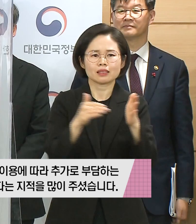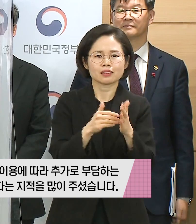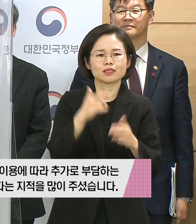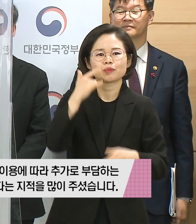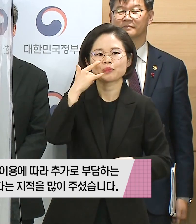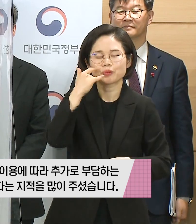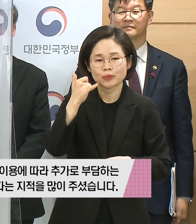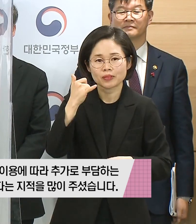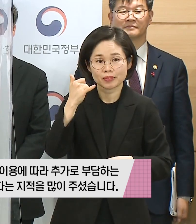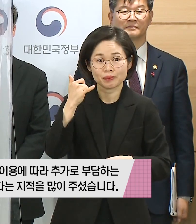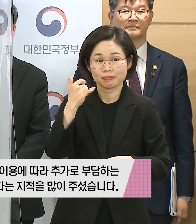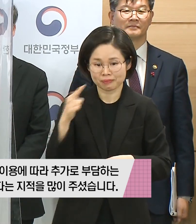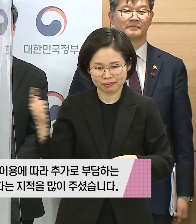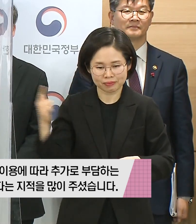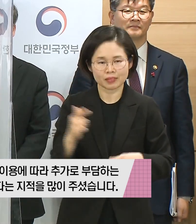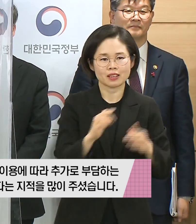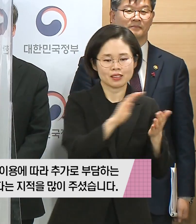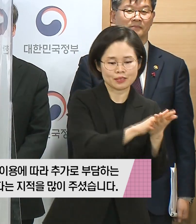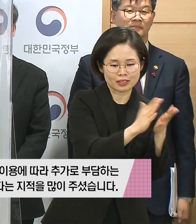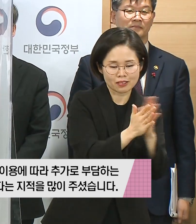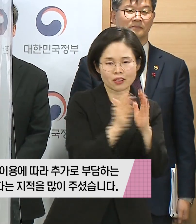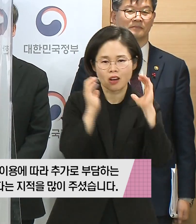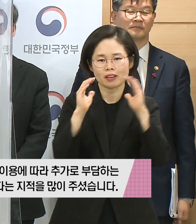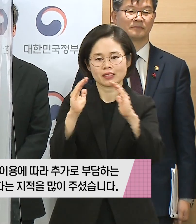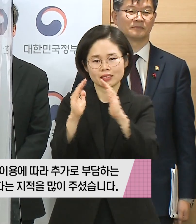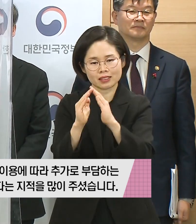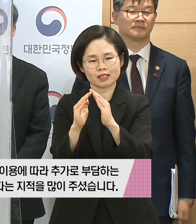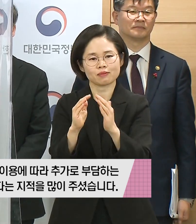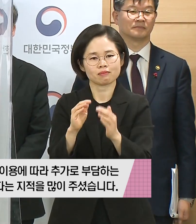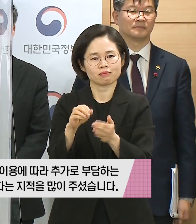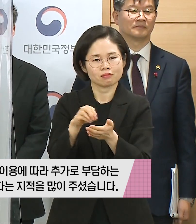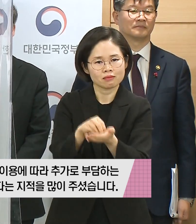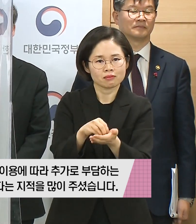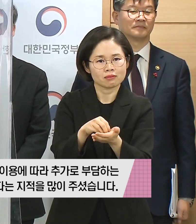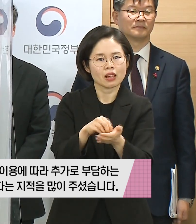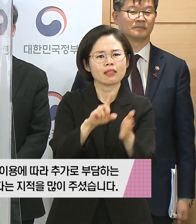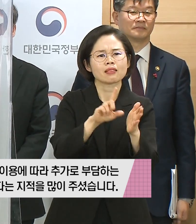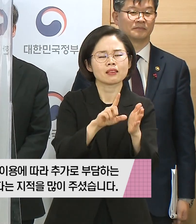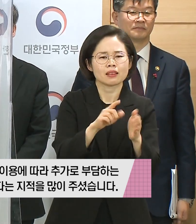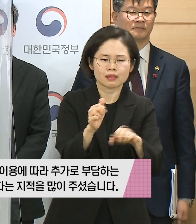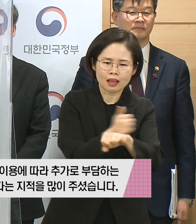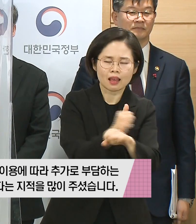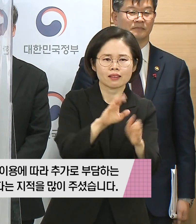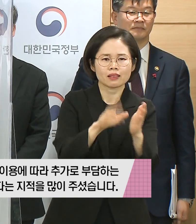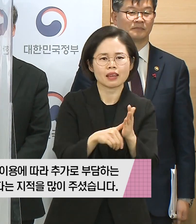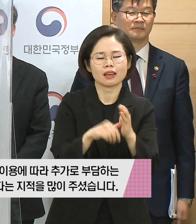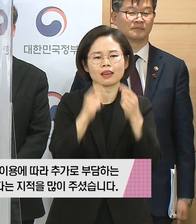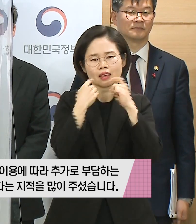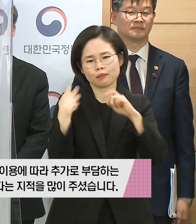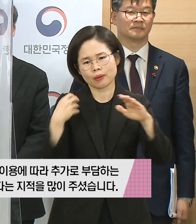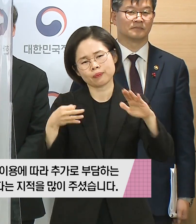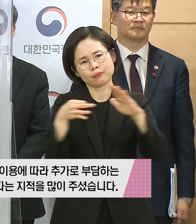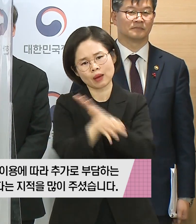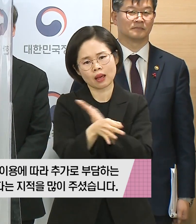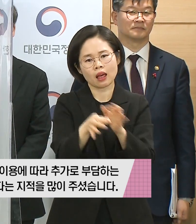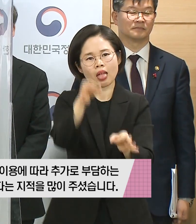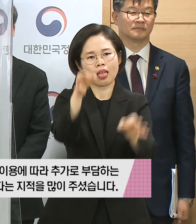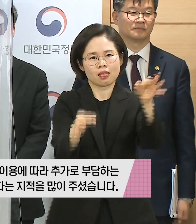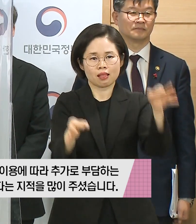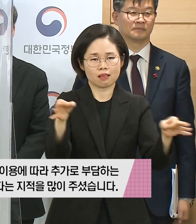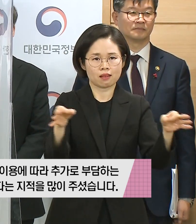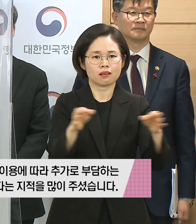학부모님들께서 유치원과 어린이집 이용에 따라 추가로 부담하는 비용이 다르고 돌봄